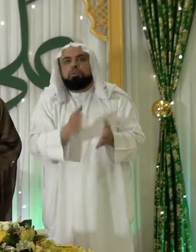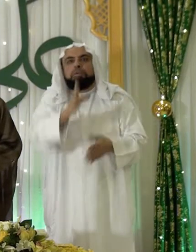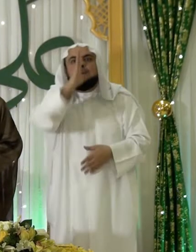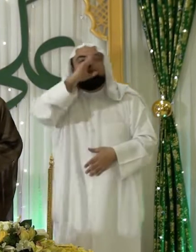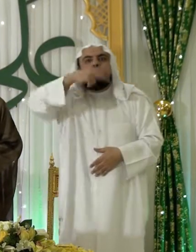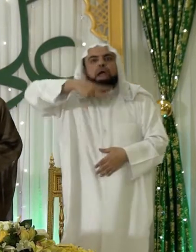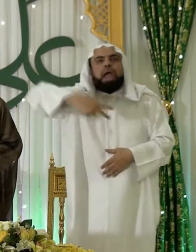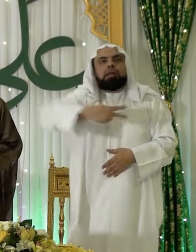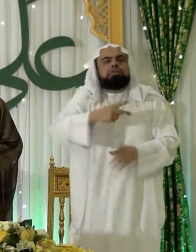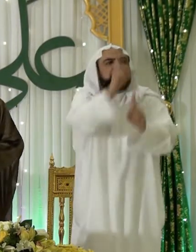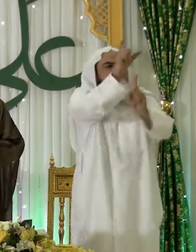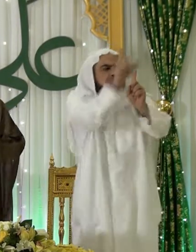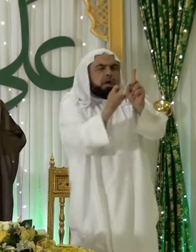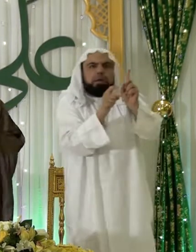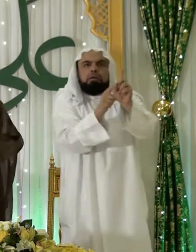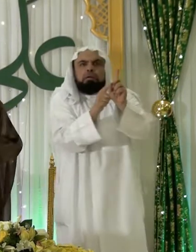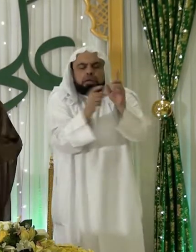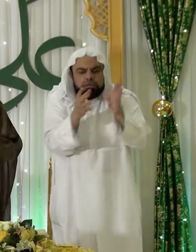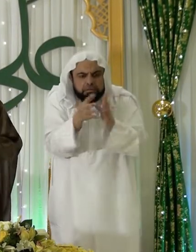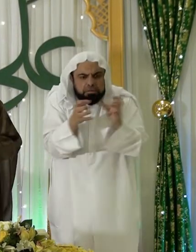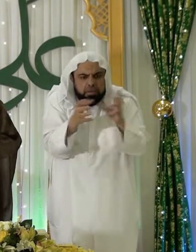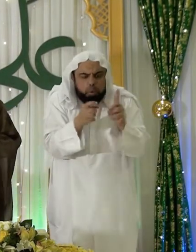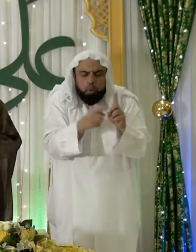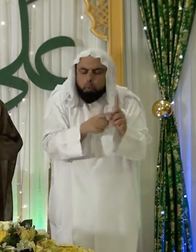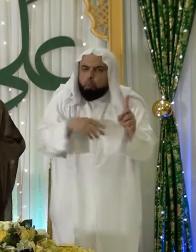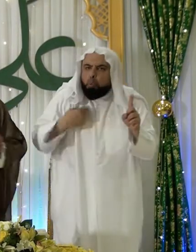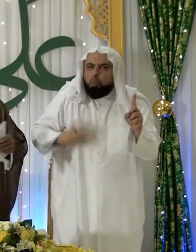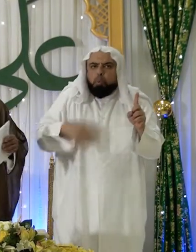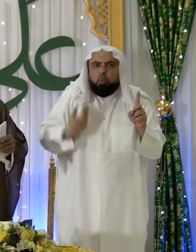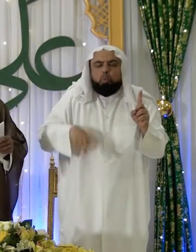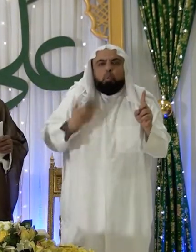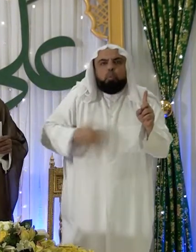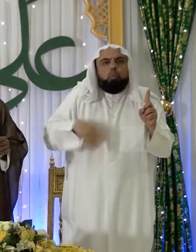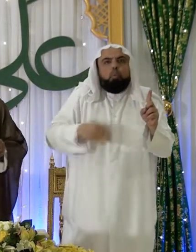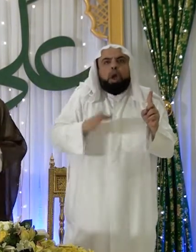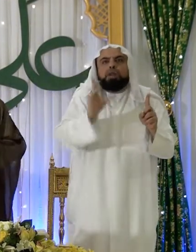الشخصية التي على رسول الله أن يعدها